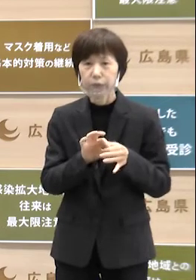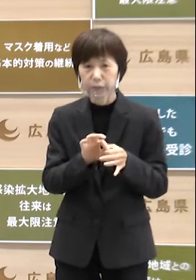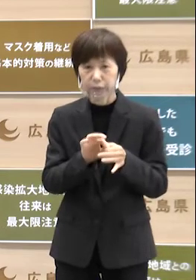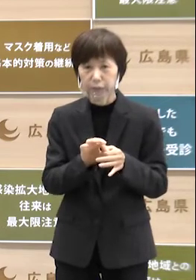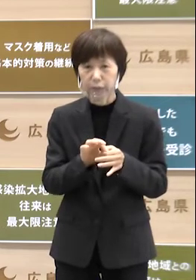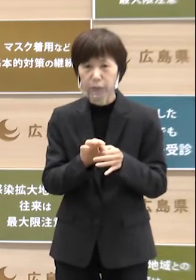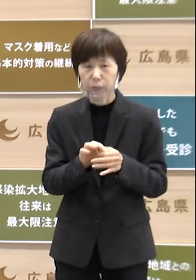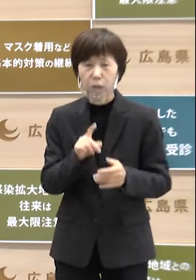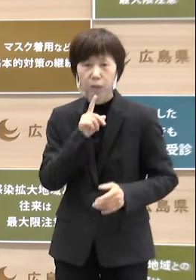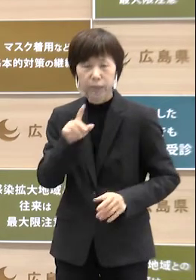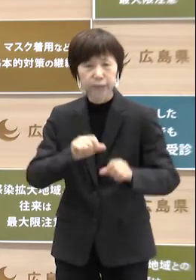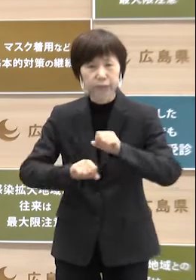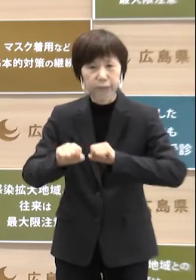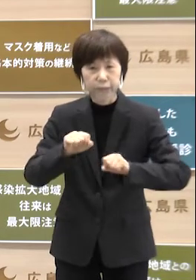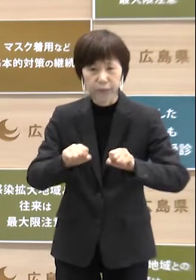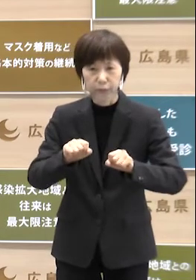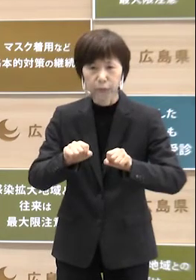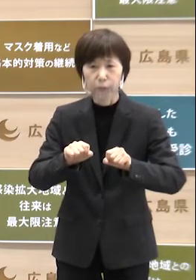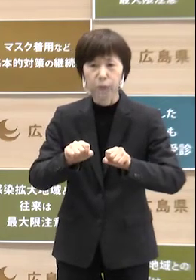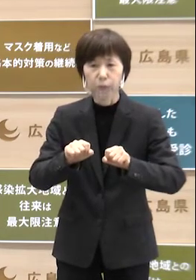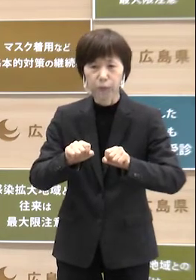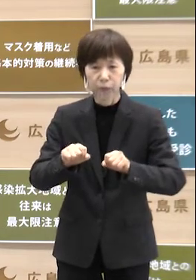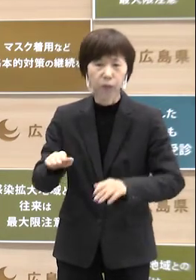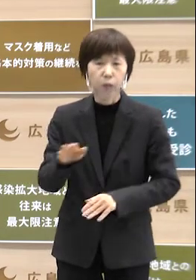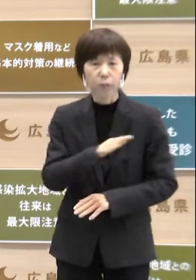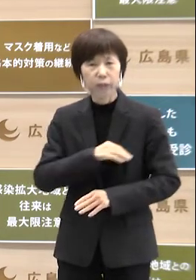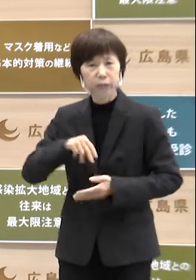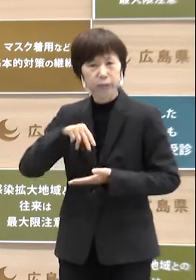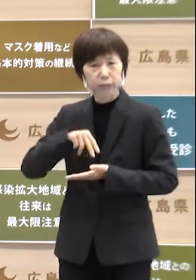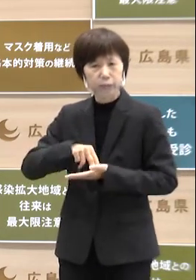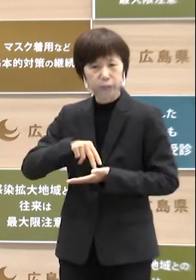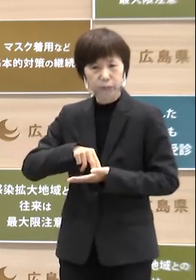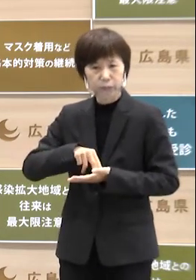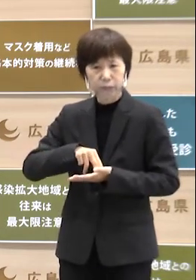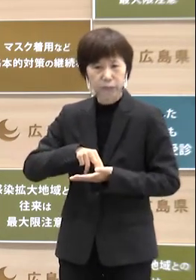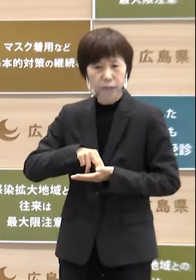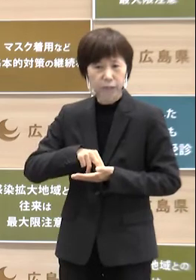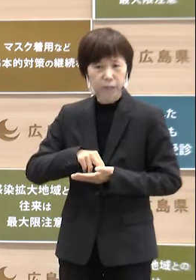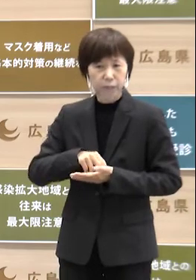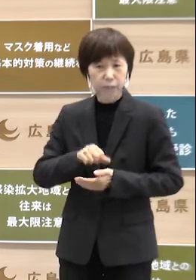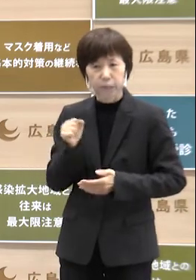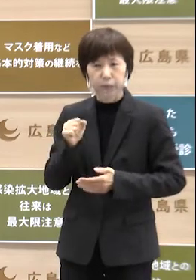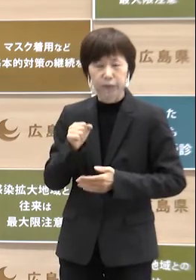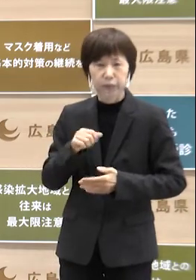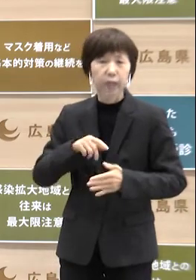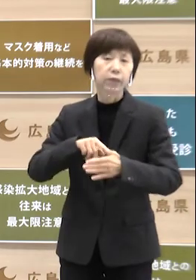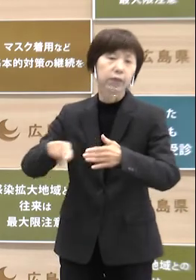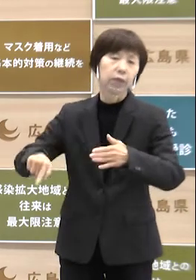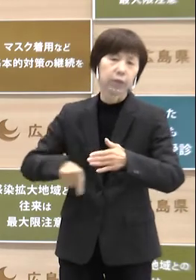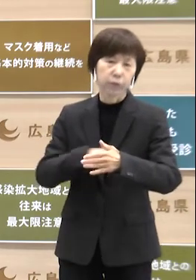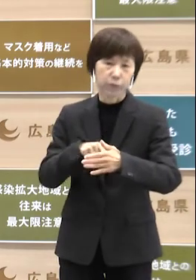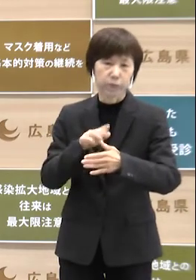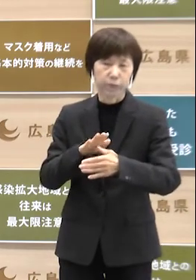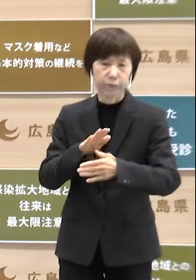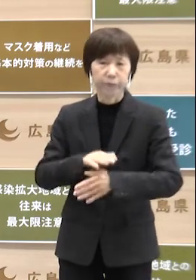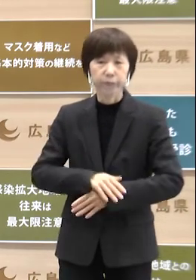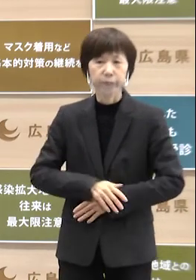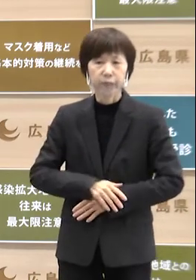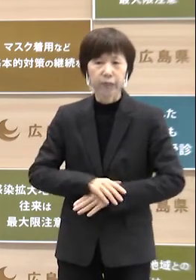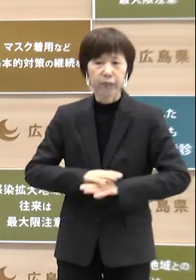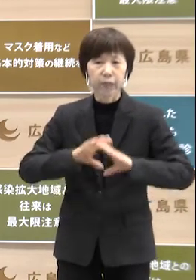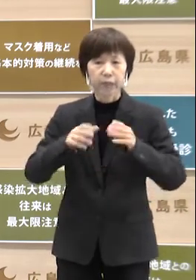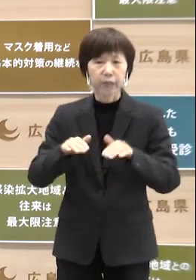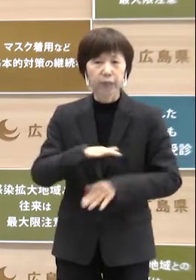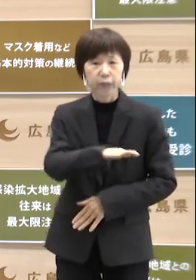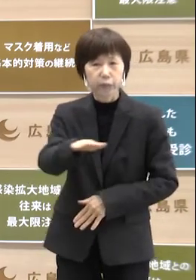言動というのが我々としては許容できないような内容で、されているわけでありまして、世界中の人々